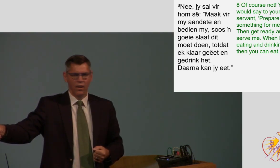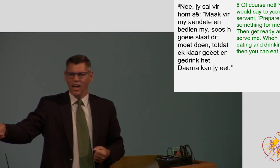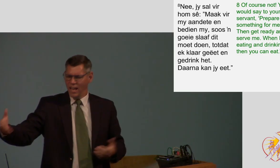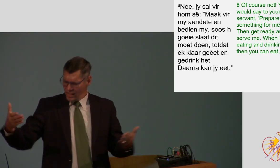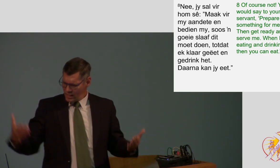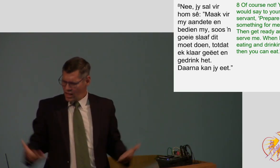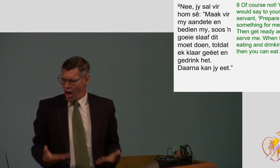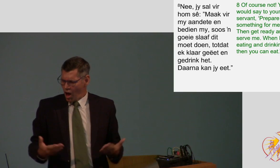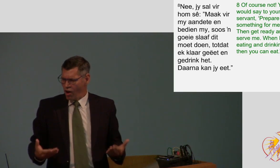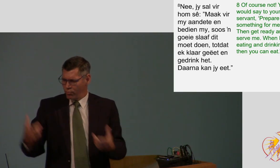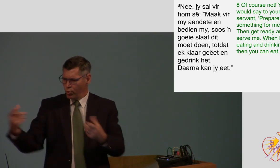die slaaf moet doen.